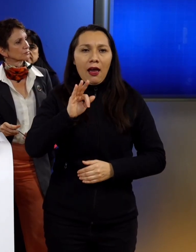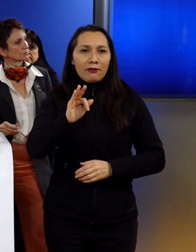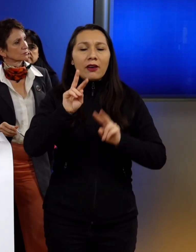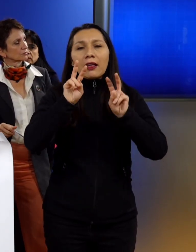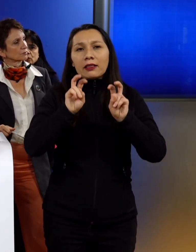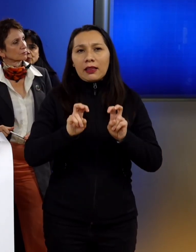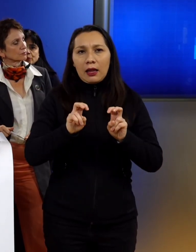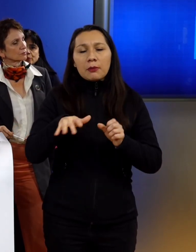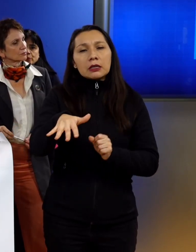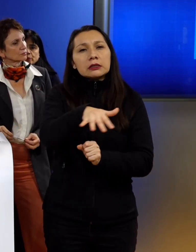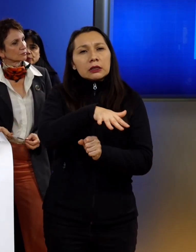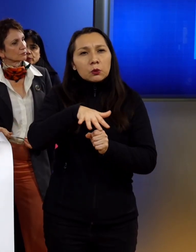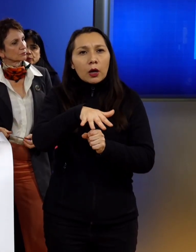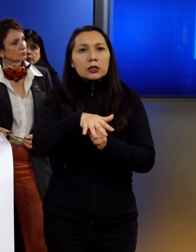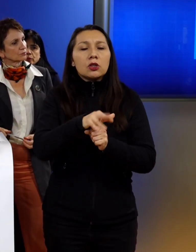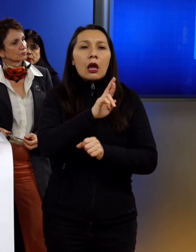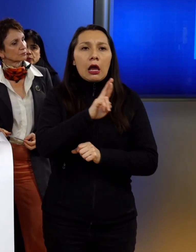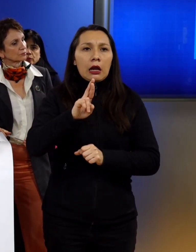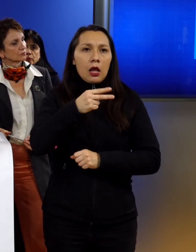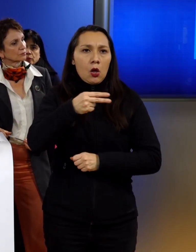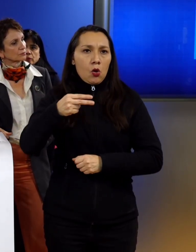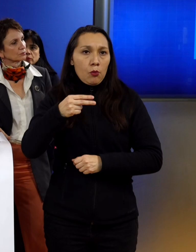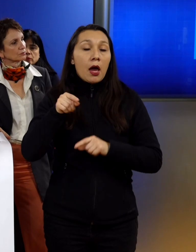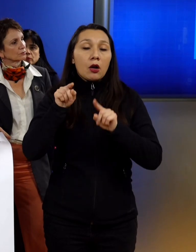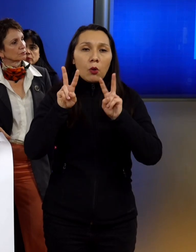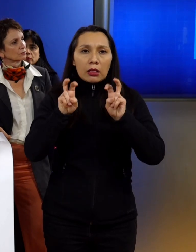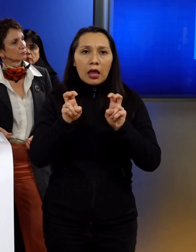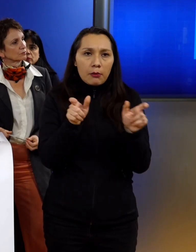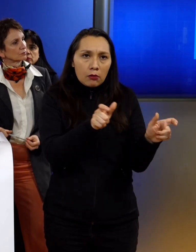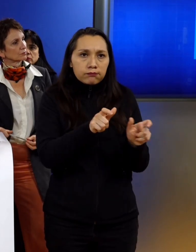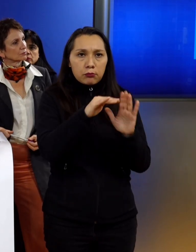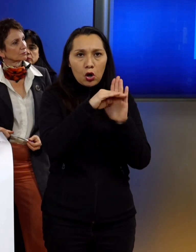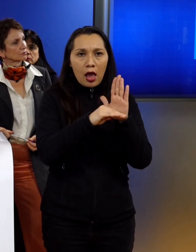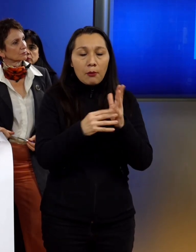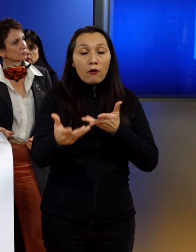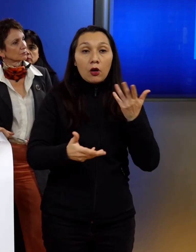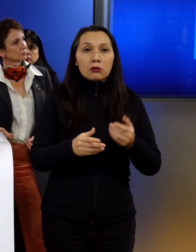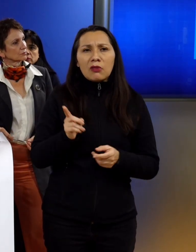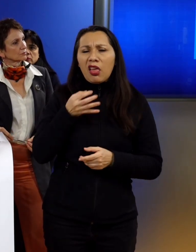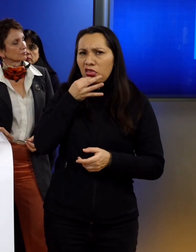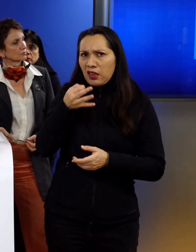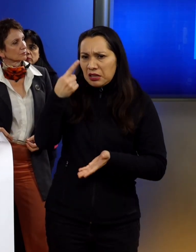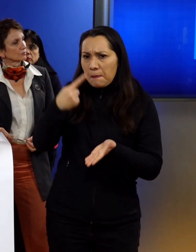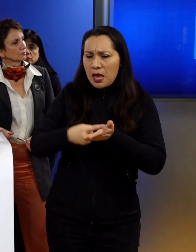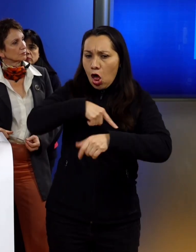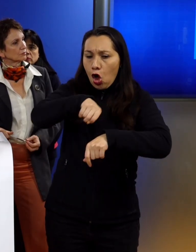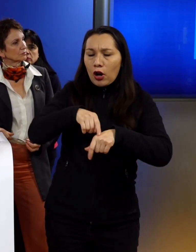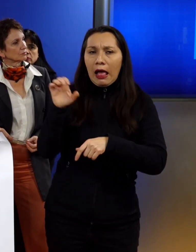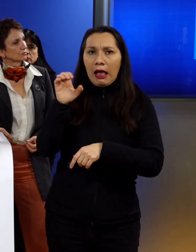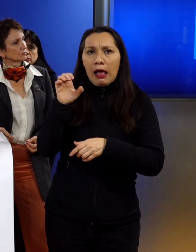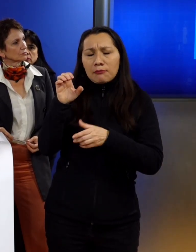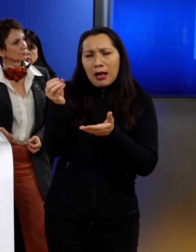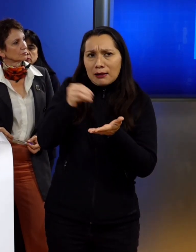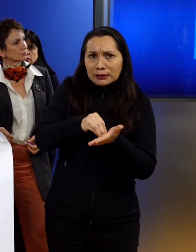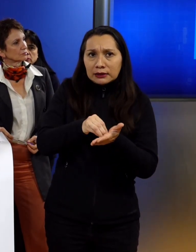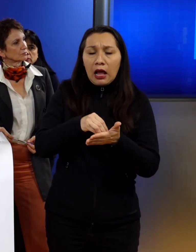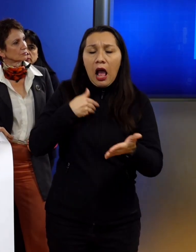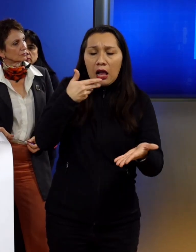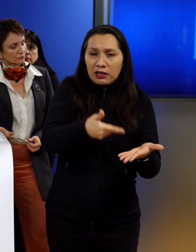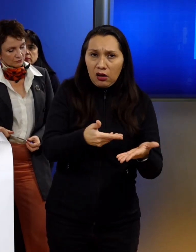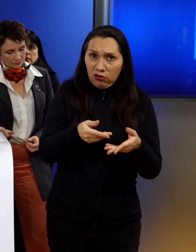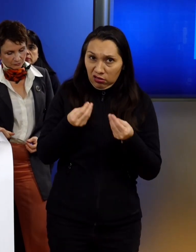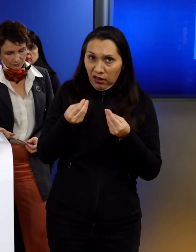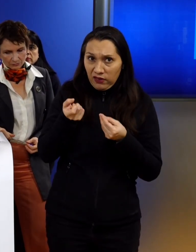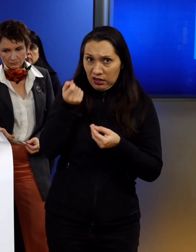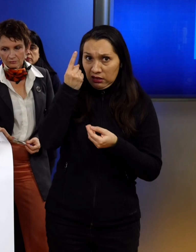tiene que ver con la situación de recursos humanos del programa de manejo del fuego. Que se generen 1,000 horas extras de enero del 2023 a la fecha, ¿está dentro de lo